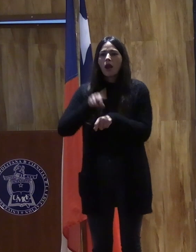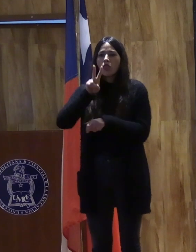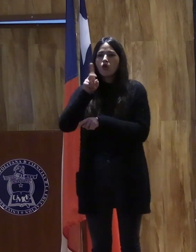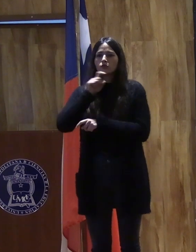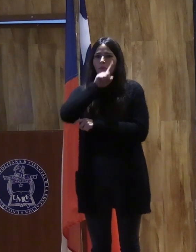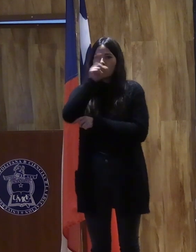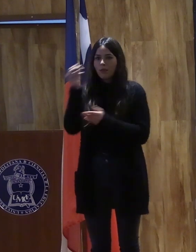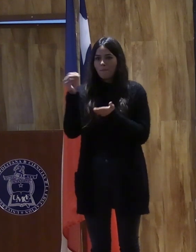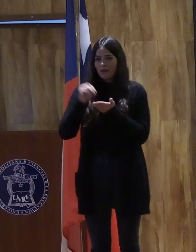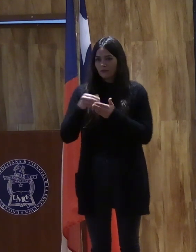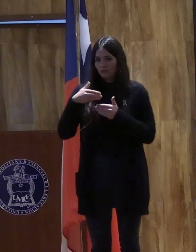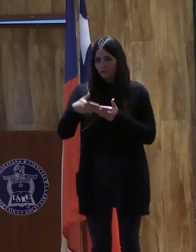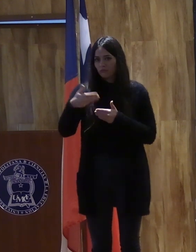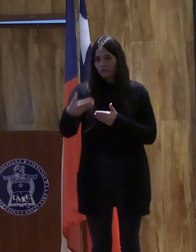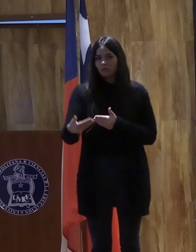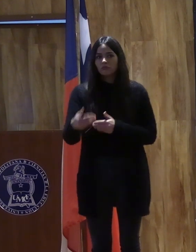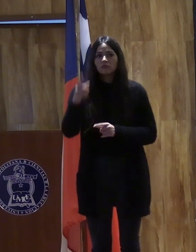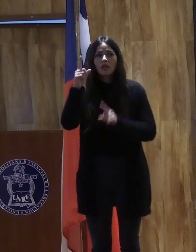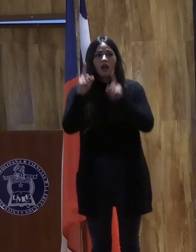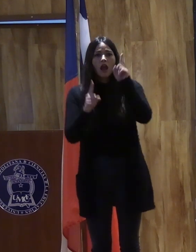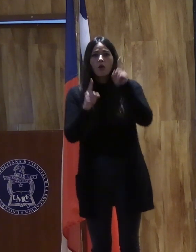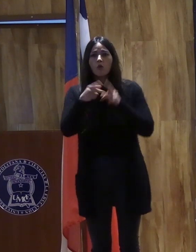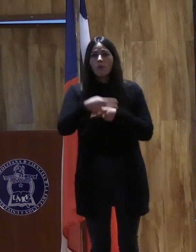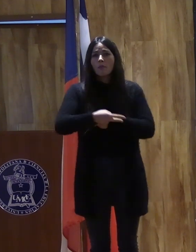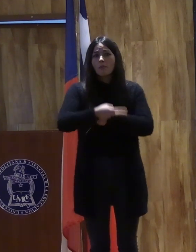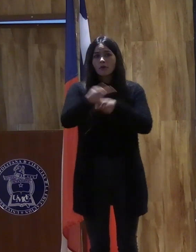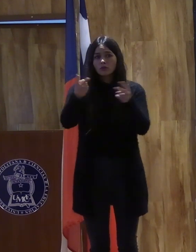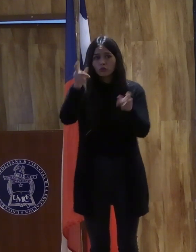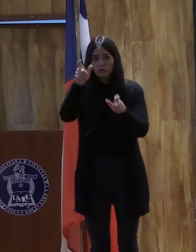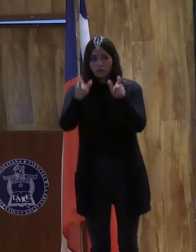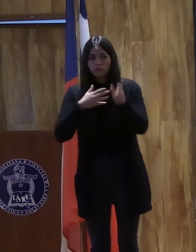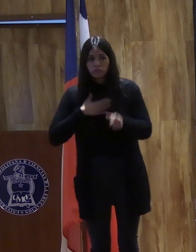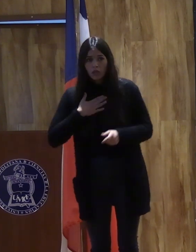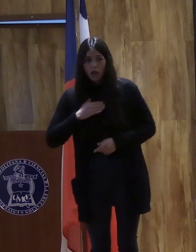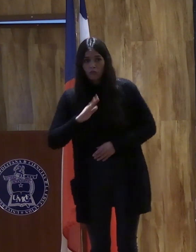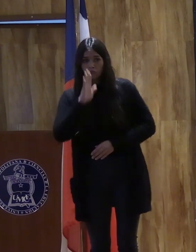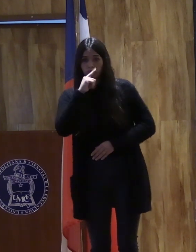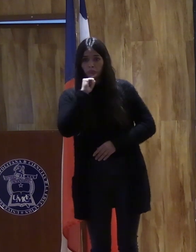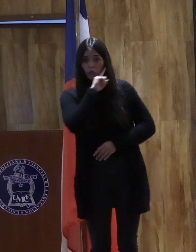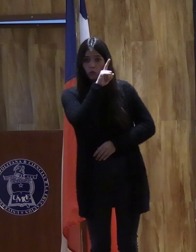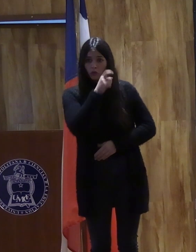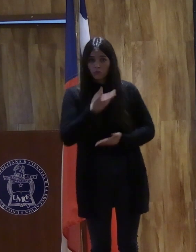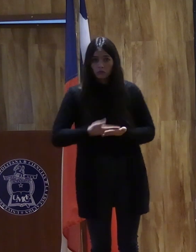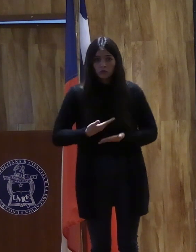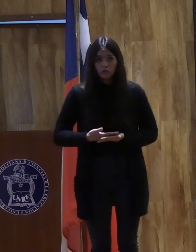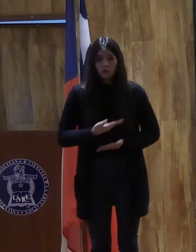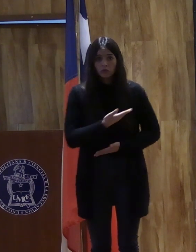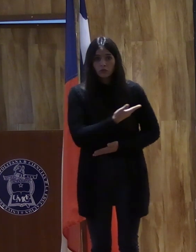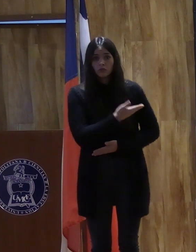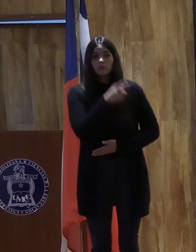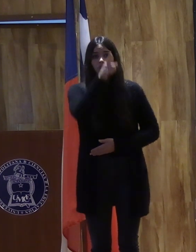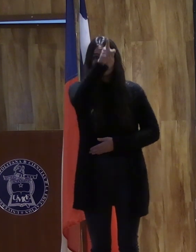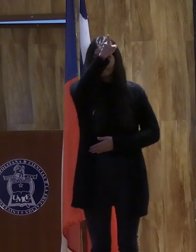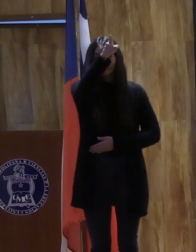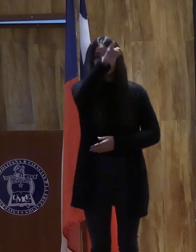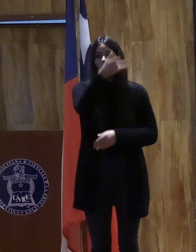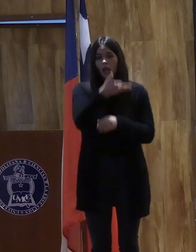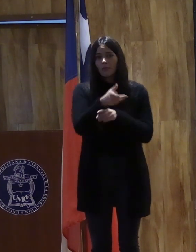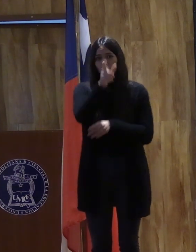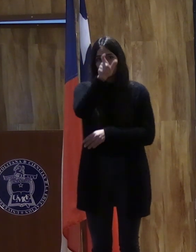ya. ¿Alguien le gustaría del público hacer alguna pregunta? Allá